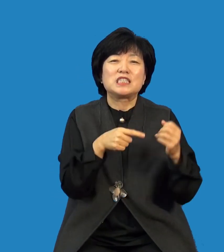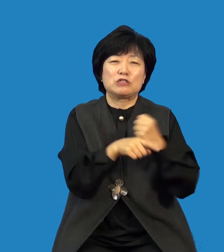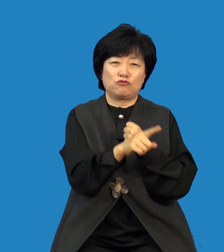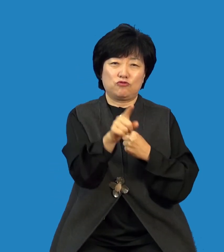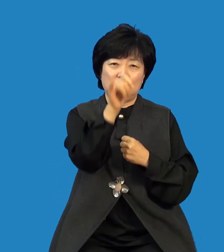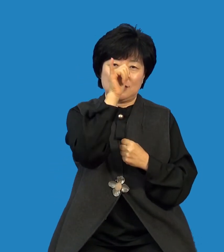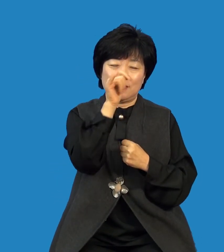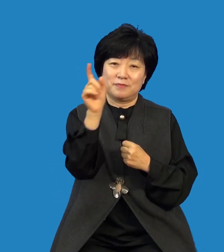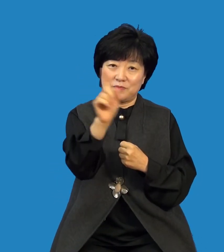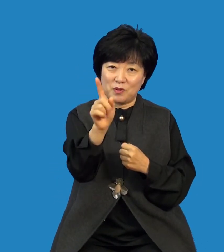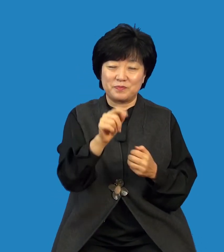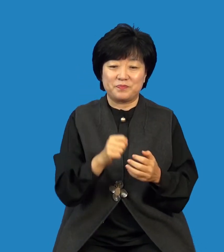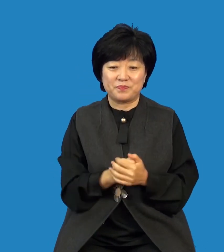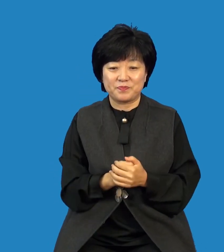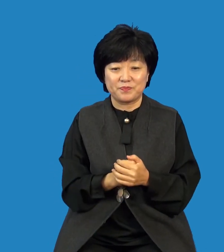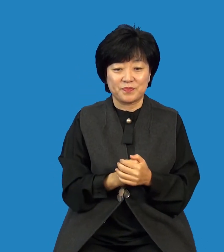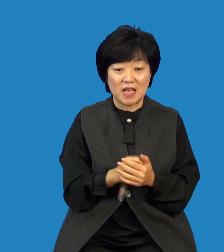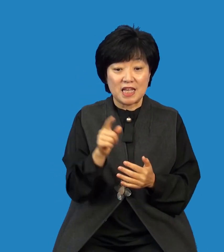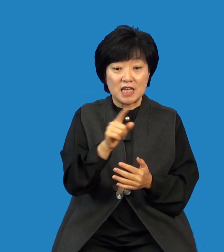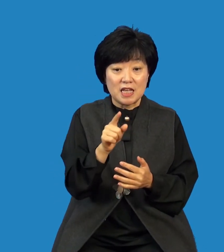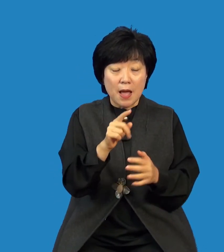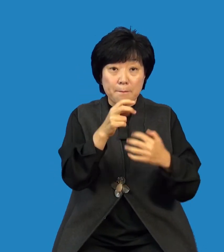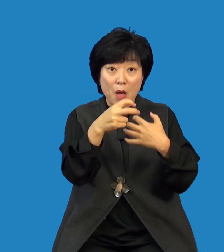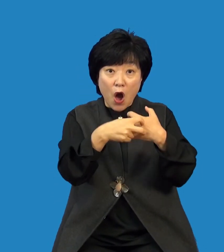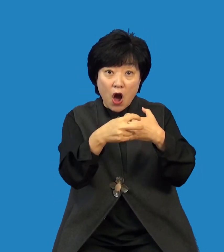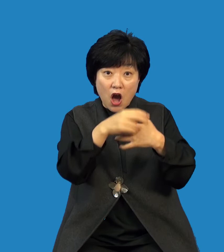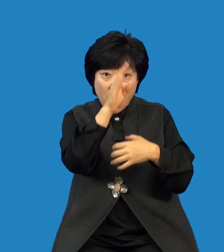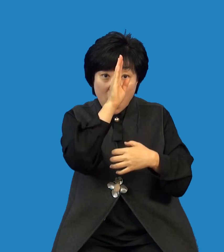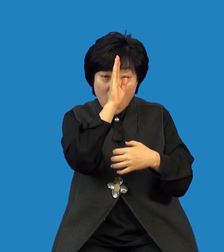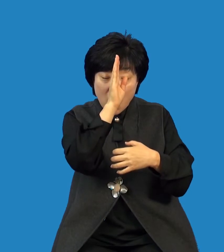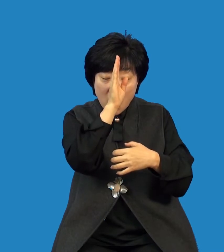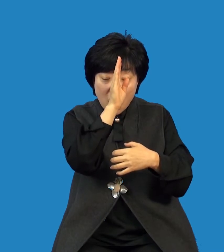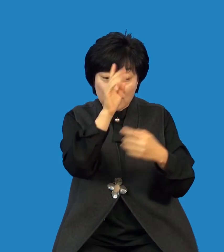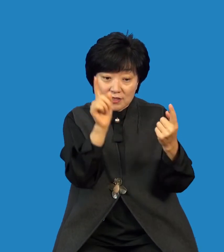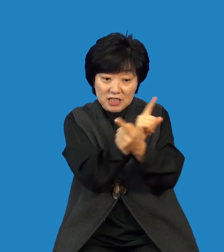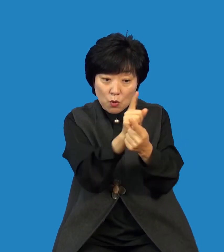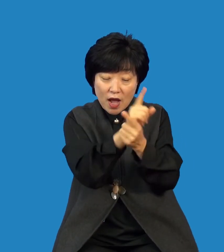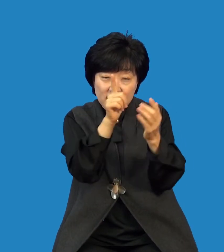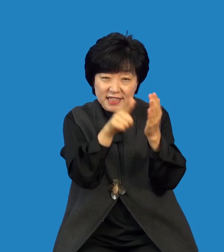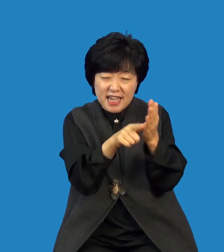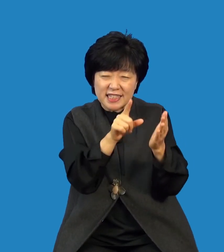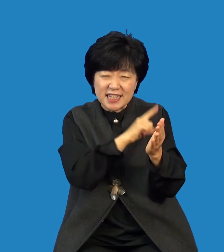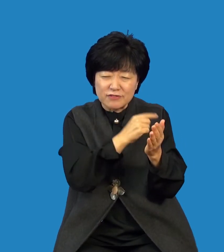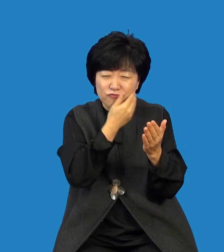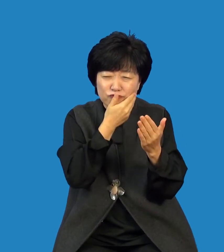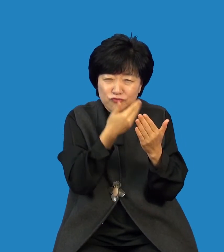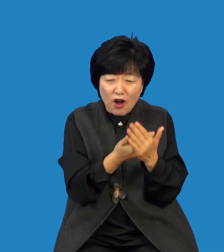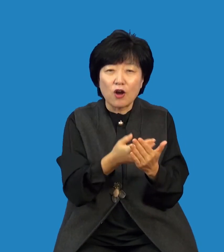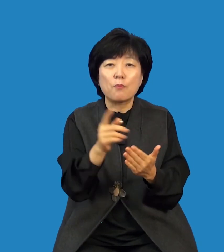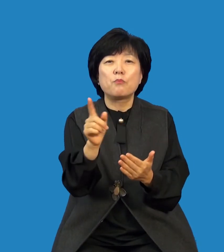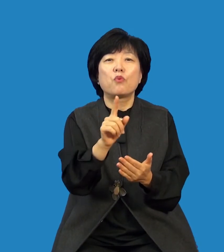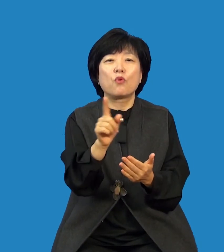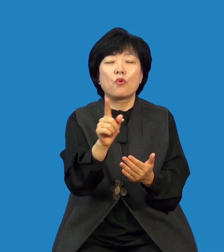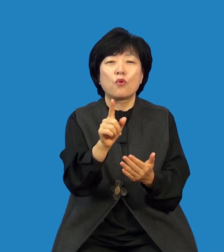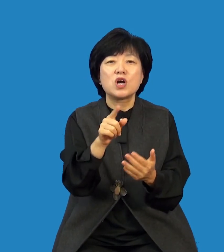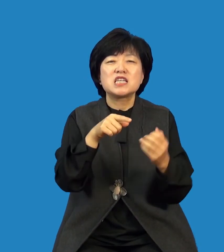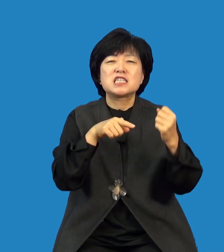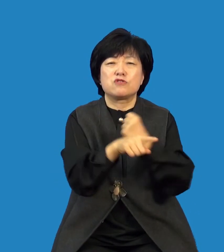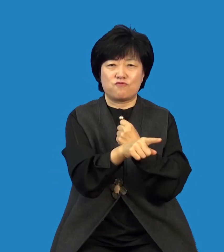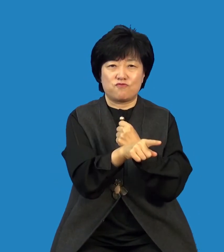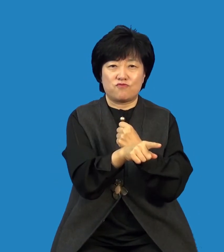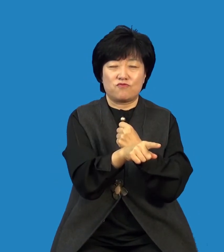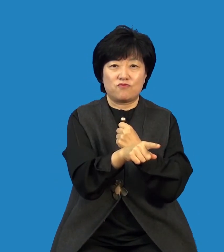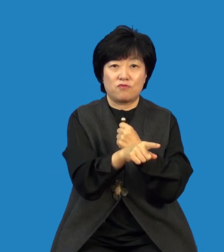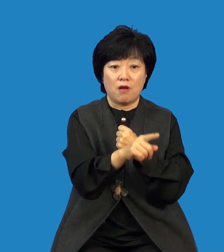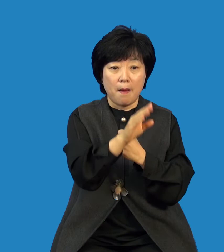엄청 노력하고 고생해도 병은 낫지 않습니다. 제가 미국에 유학생으로 있을 때요, 이 발에 염증이 생긴 적이